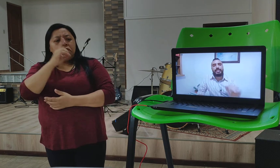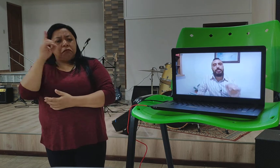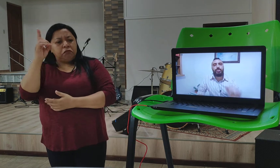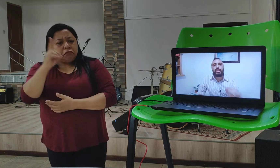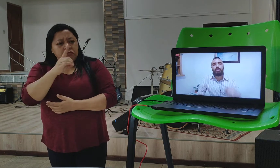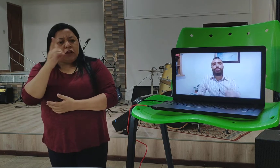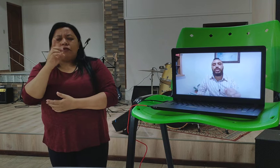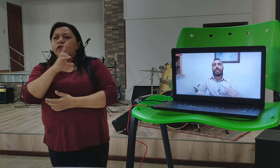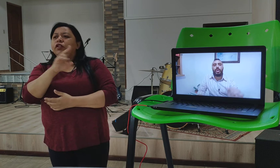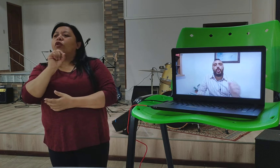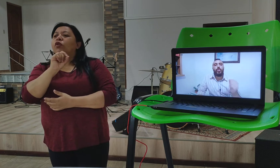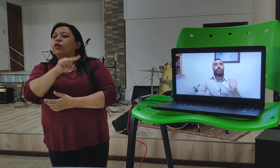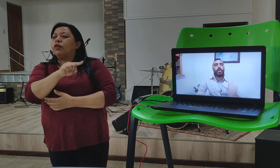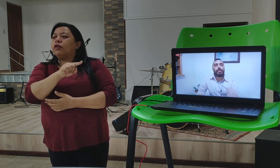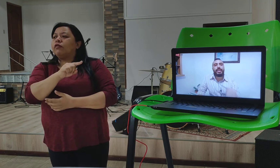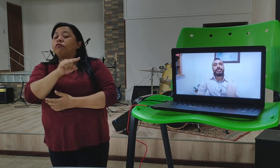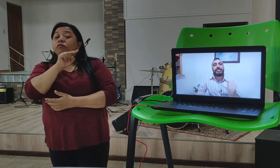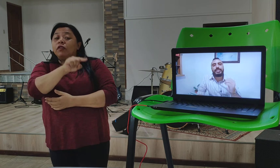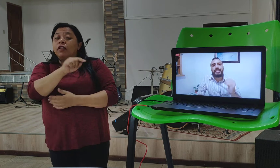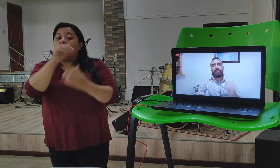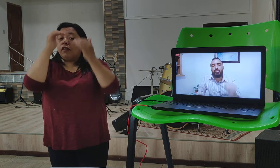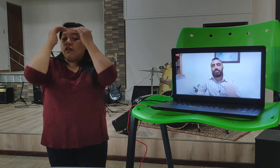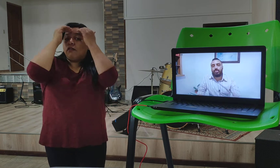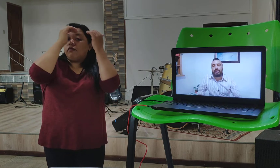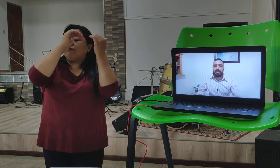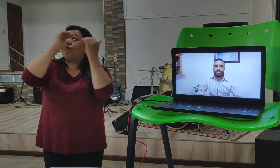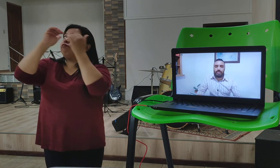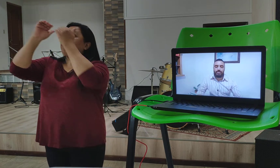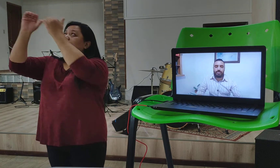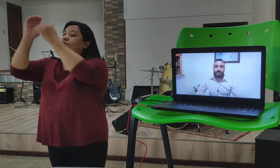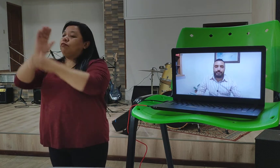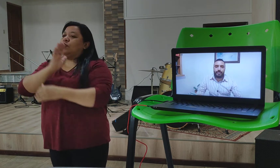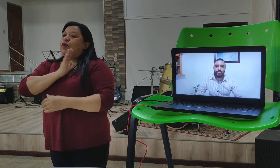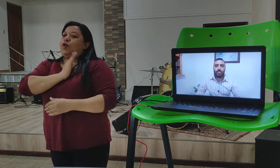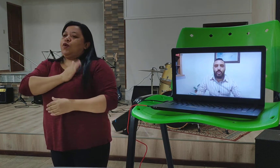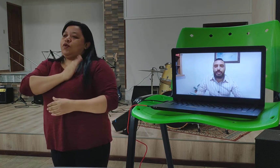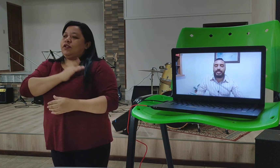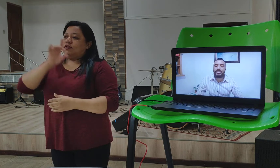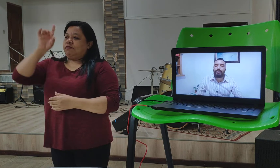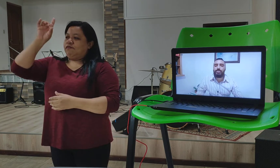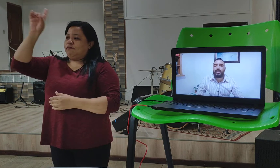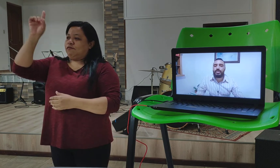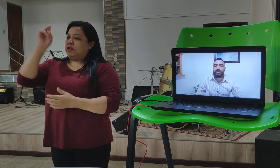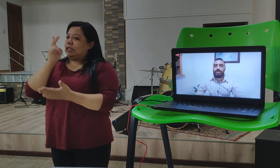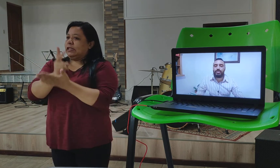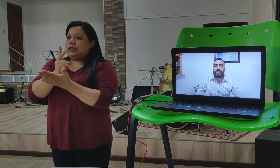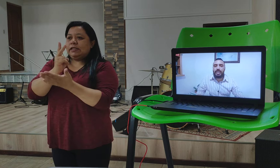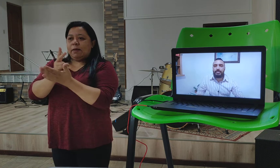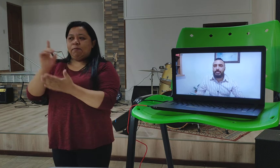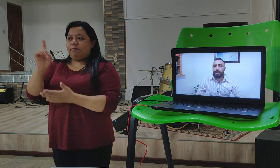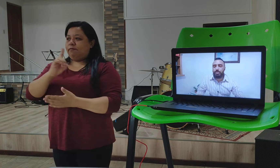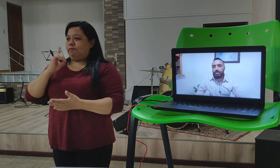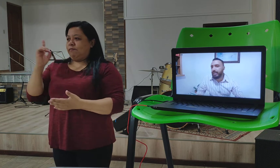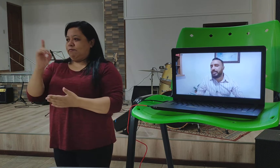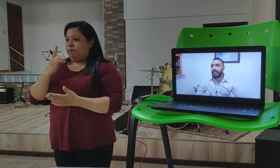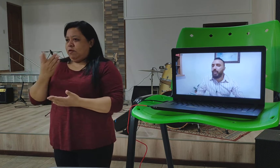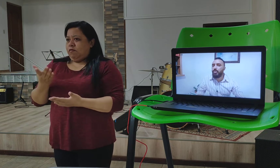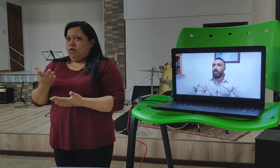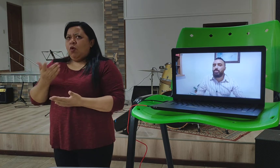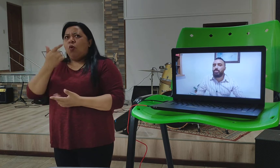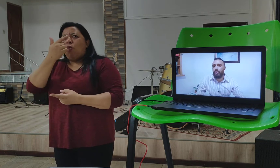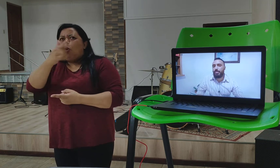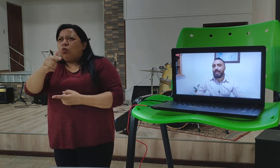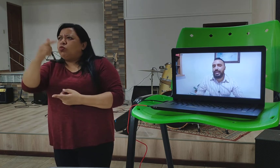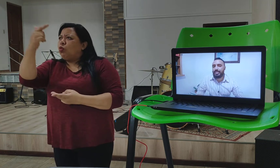que recebeu o título de o homem segundo o coração de Deus. O homem segundo o coração de Deus. Eu não conheci